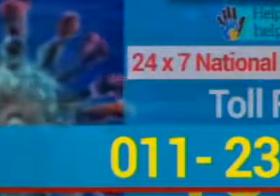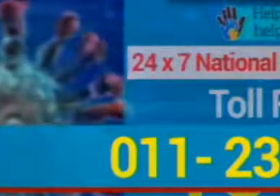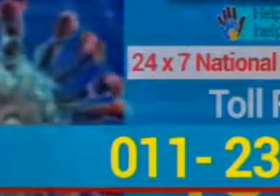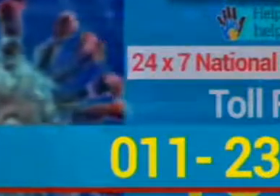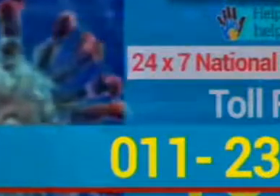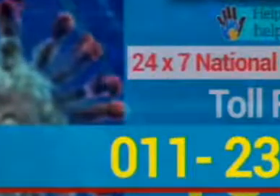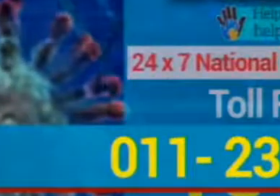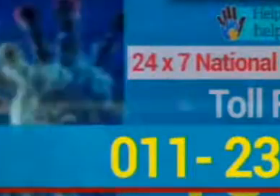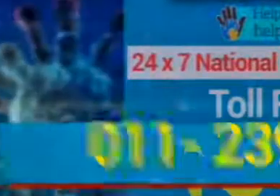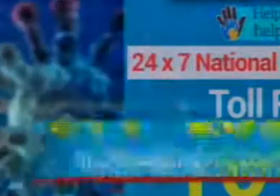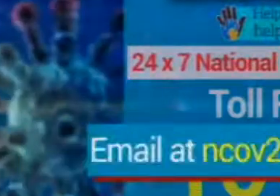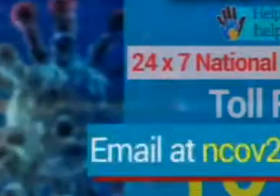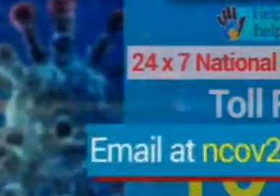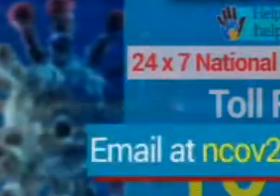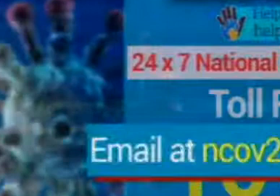23978046। ईमेल करें